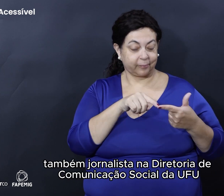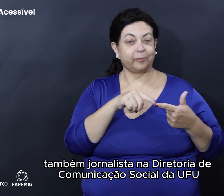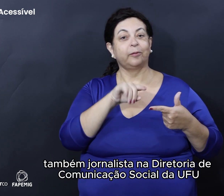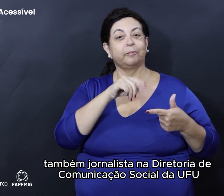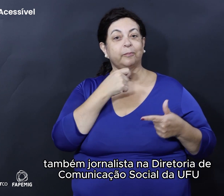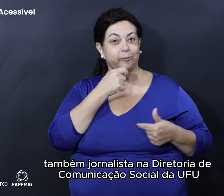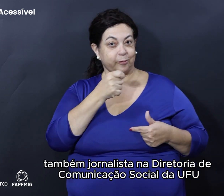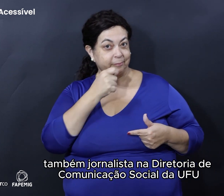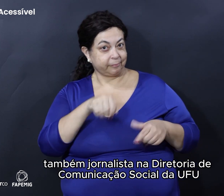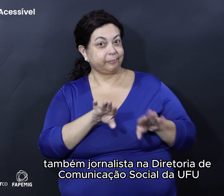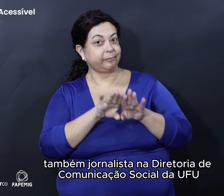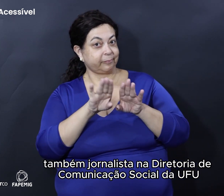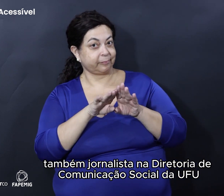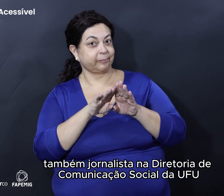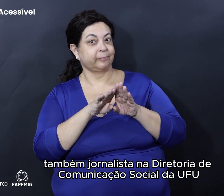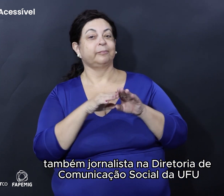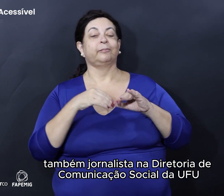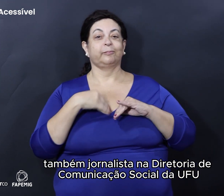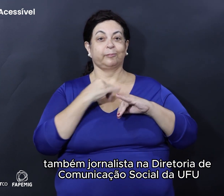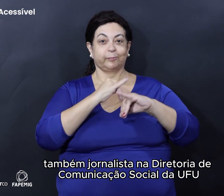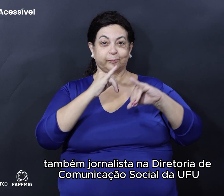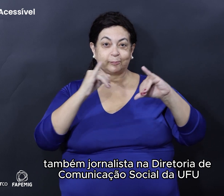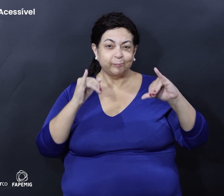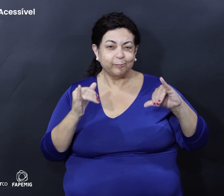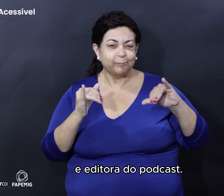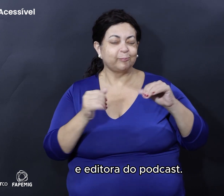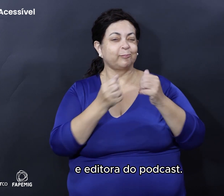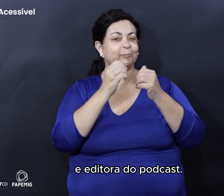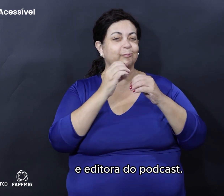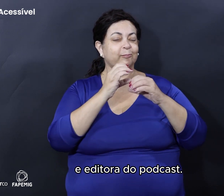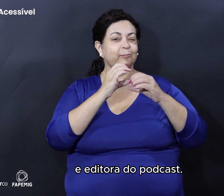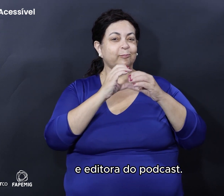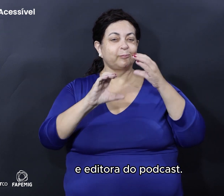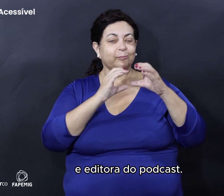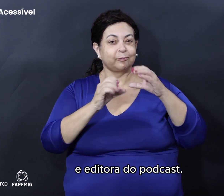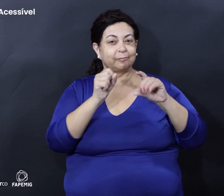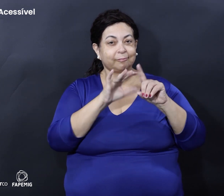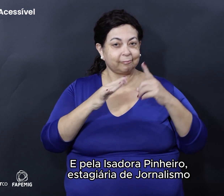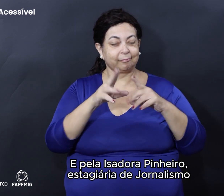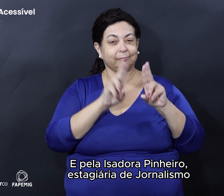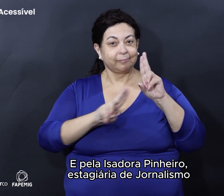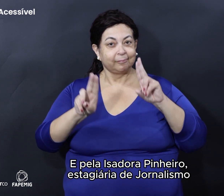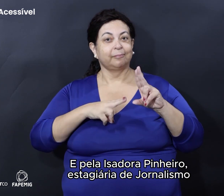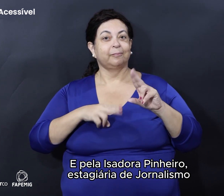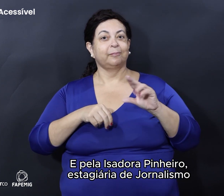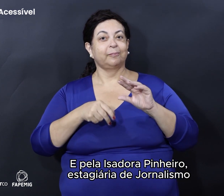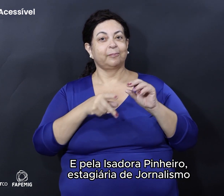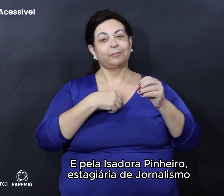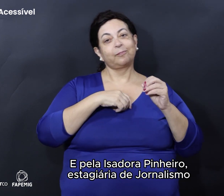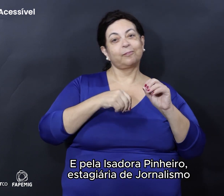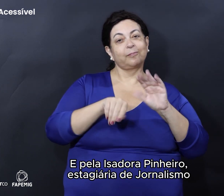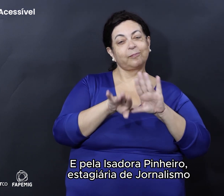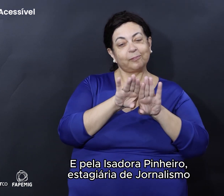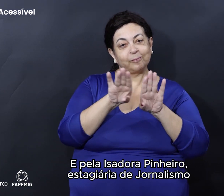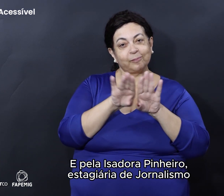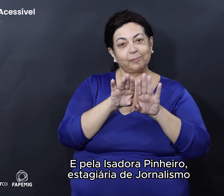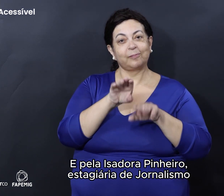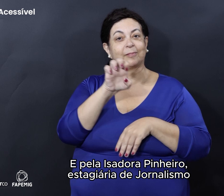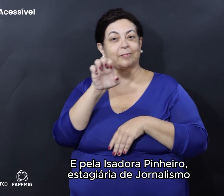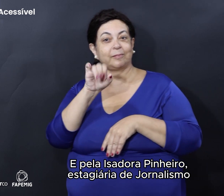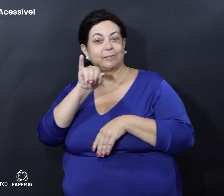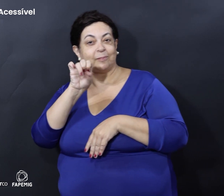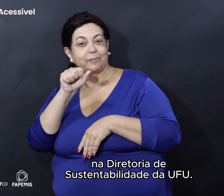também jornalista na Diretoria de Comunicação Social da UFO e editora do podcast, e pela Isadora Pinheiro, estagiária